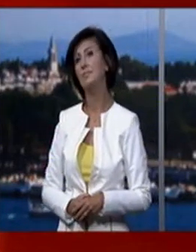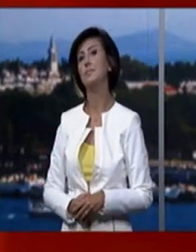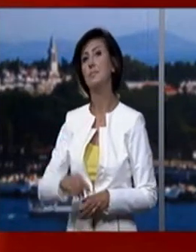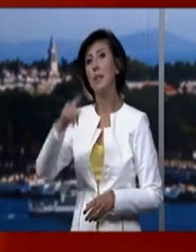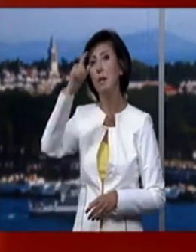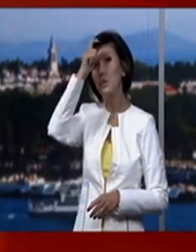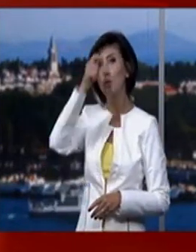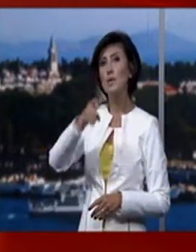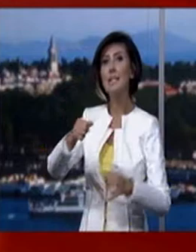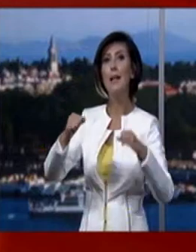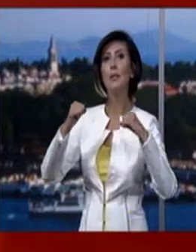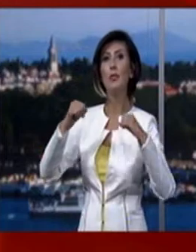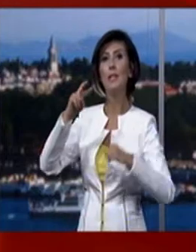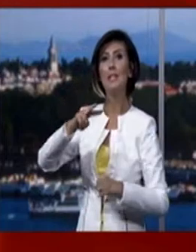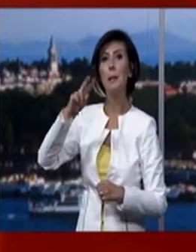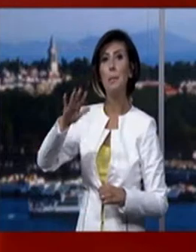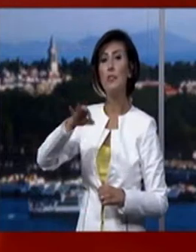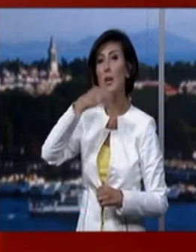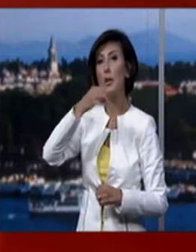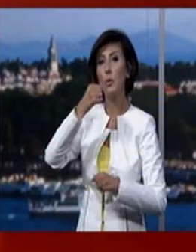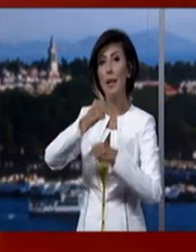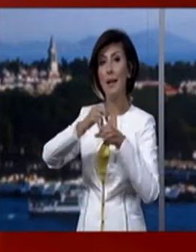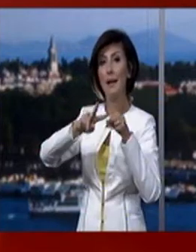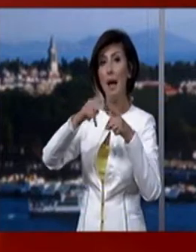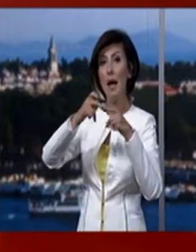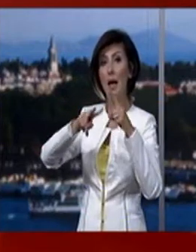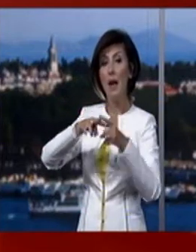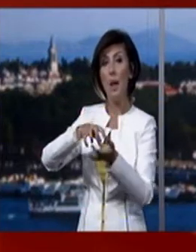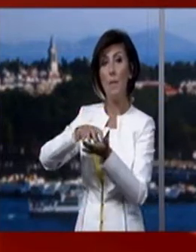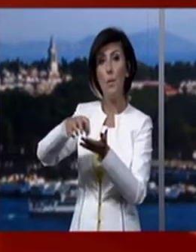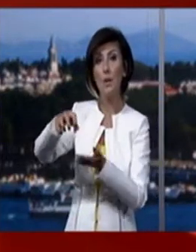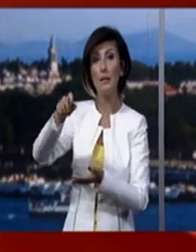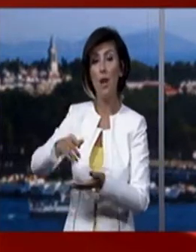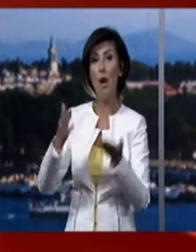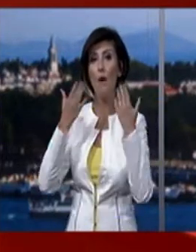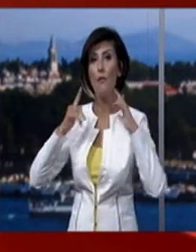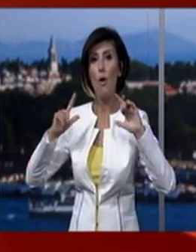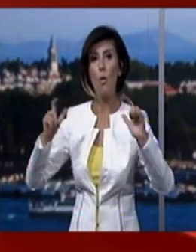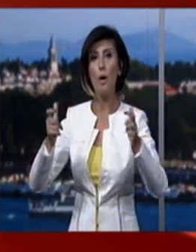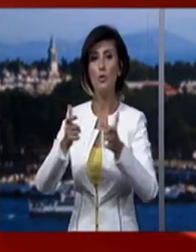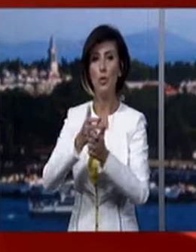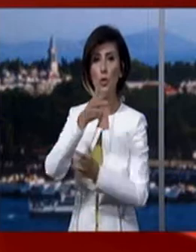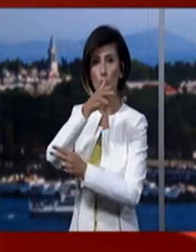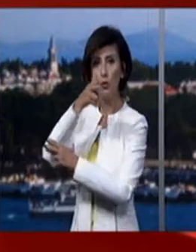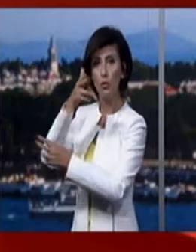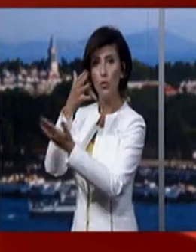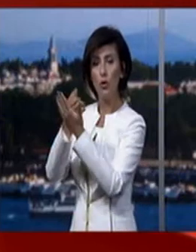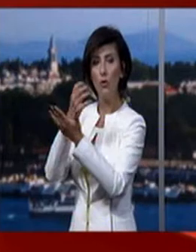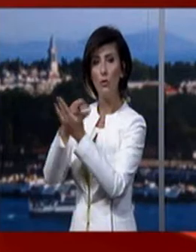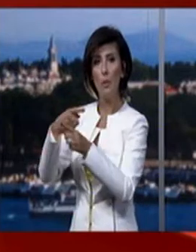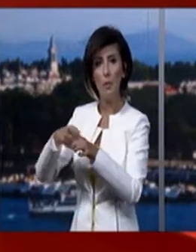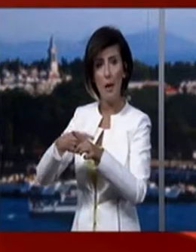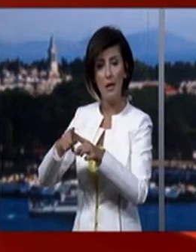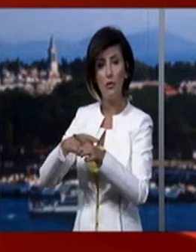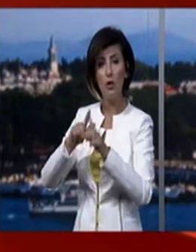Türk Silahlı Kuvvetleri'nin 25 Eylül'de Gara bölgesine düzenlediği hava operasyonunun görüntüleri paylaşıldı.